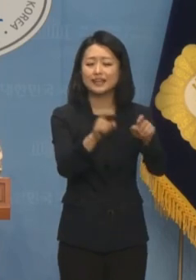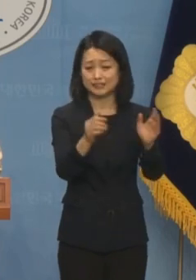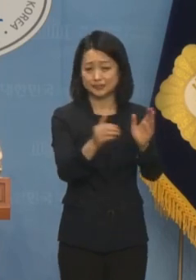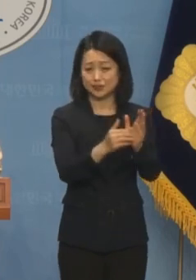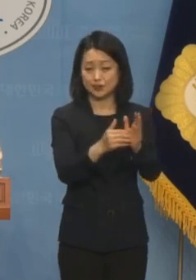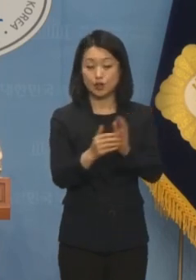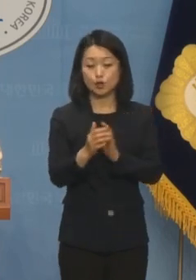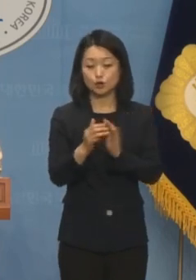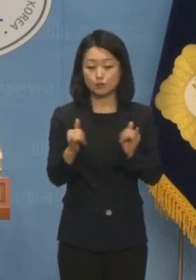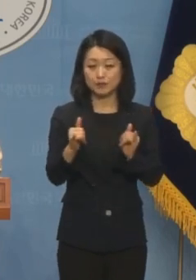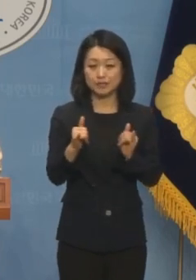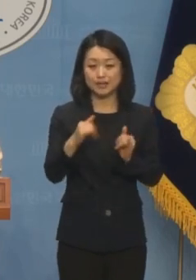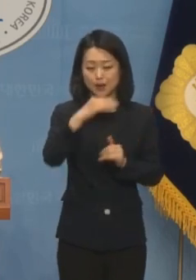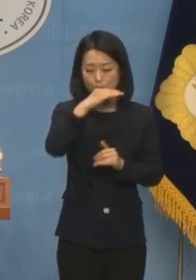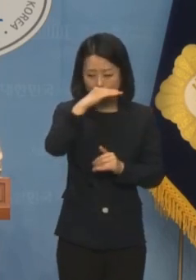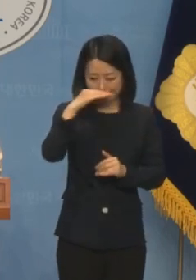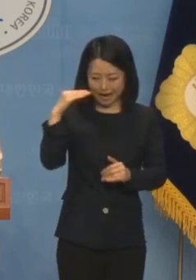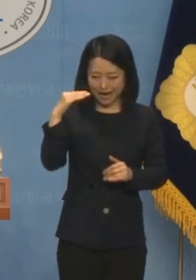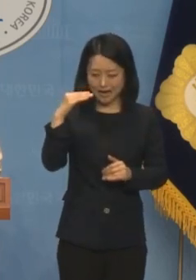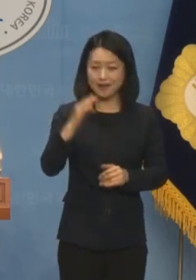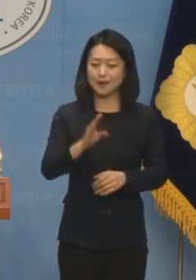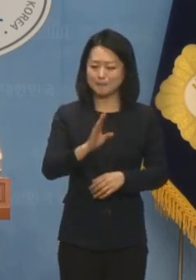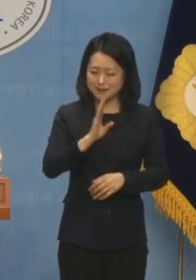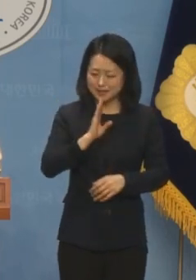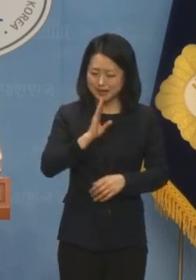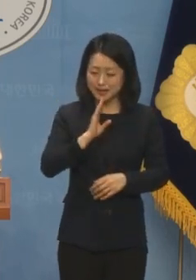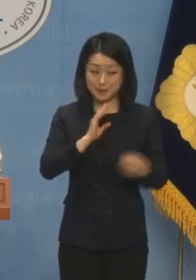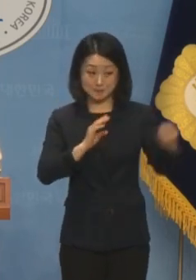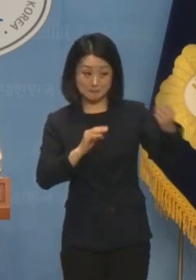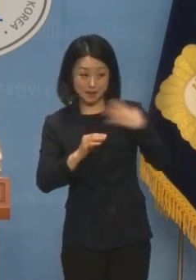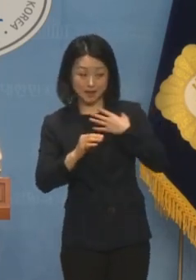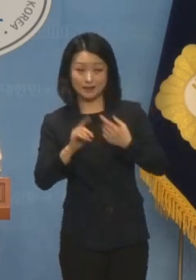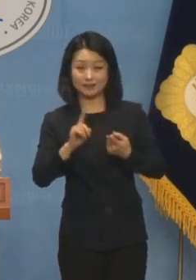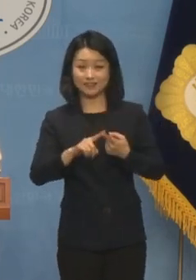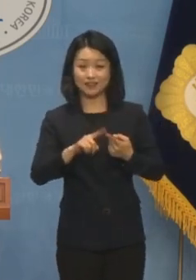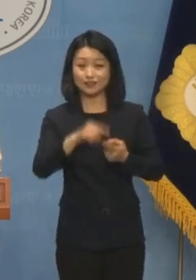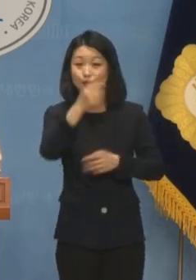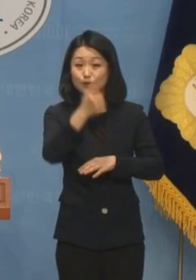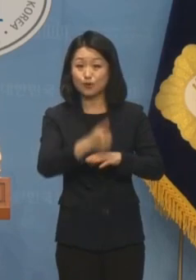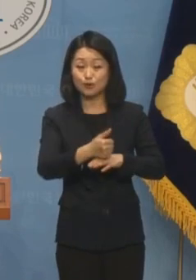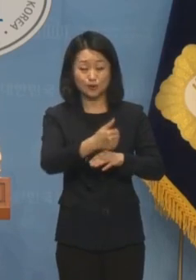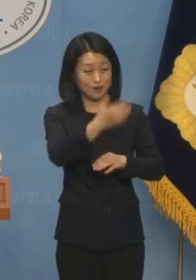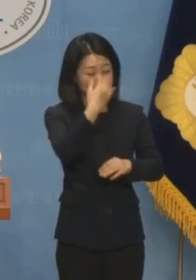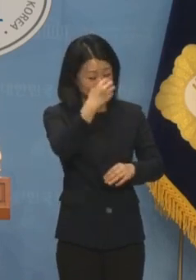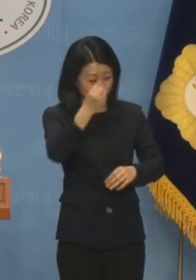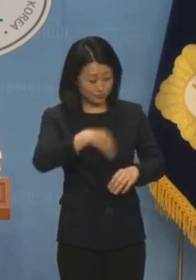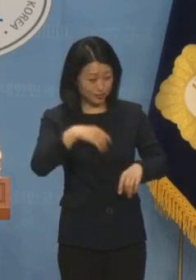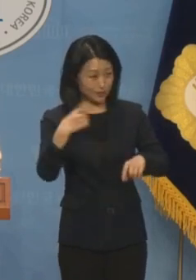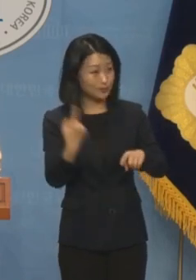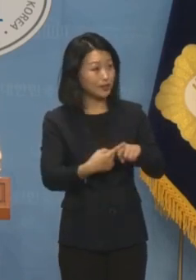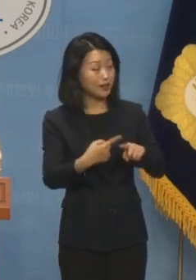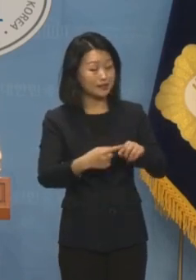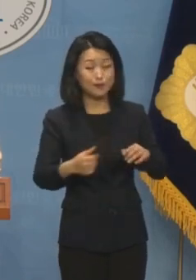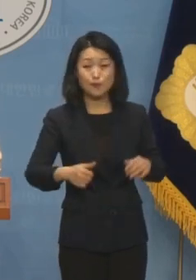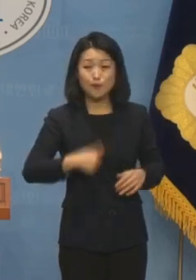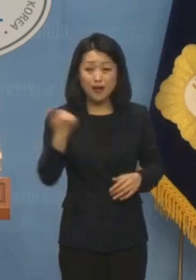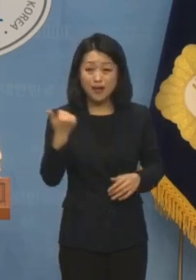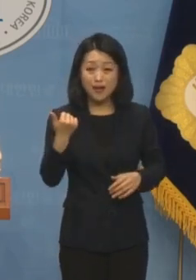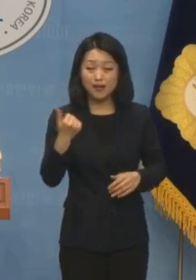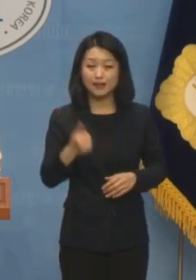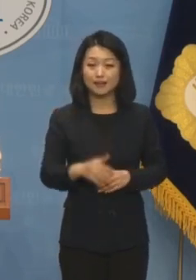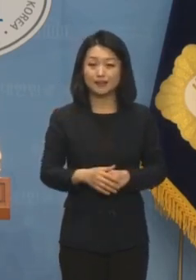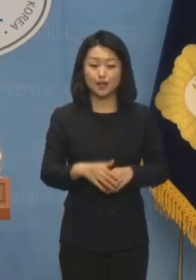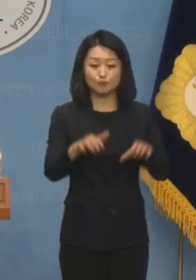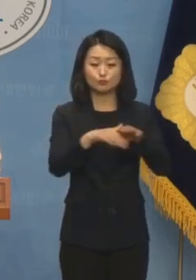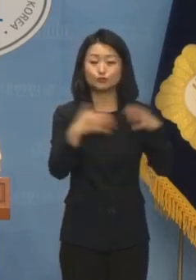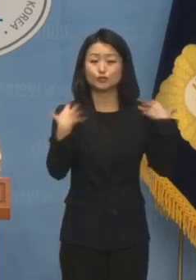국민이 늘 옳다던 윤석열 대통령의 기만에 화가 치밉니다. 지난 정권 탓만